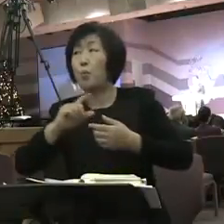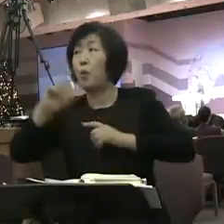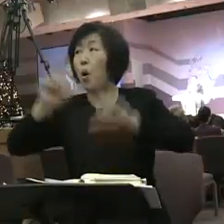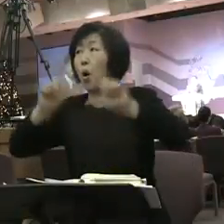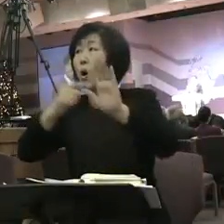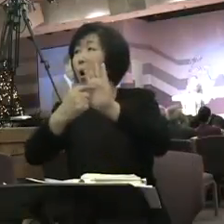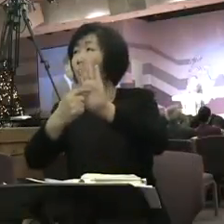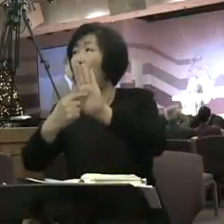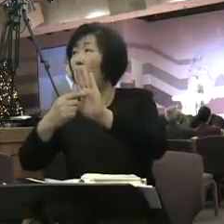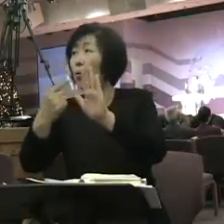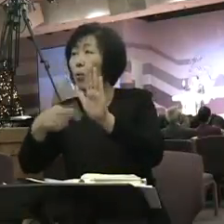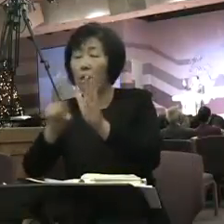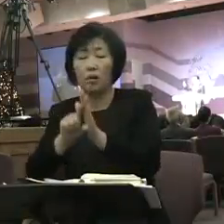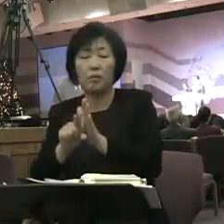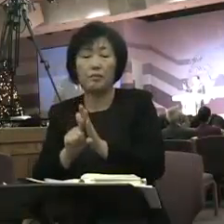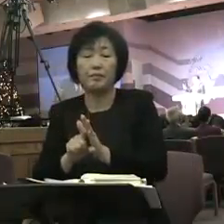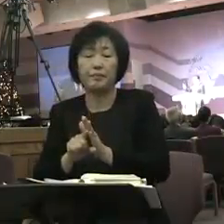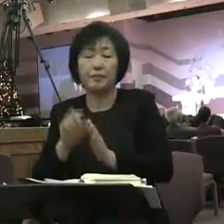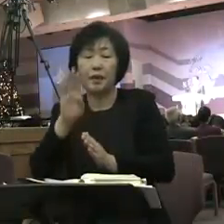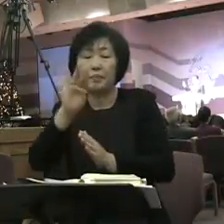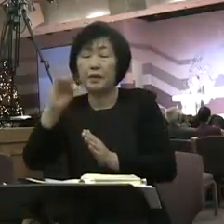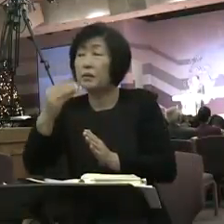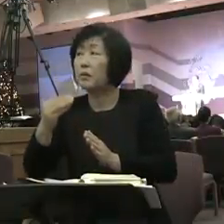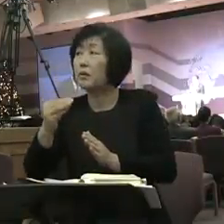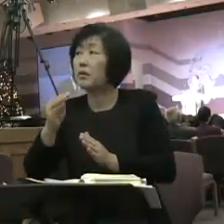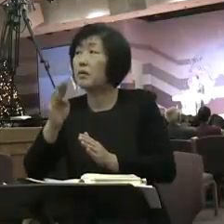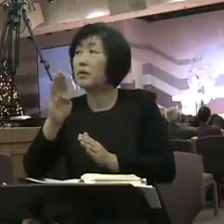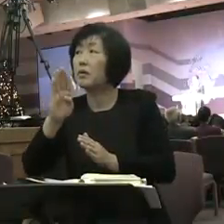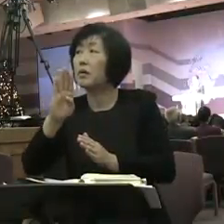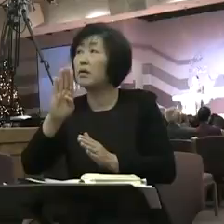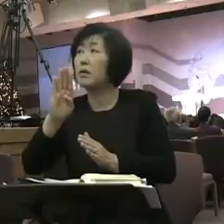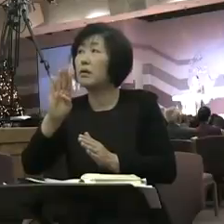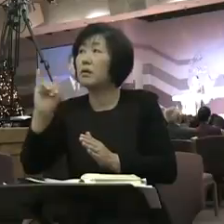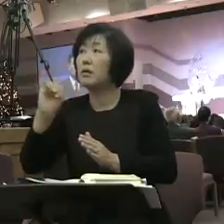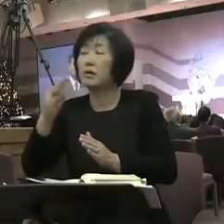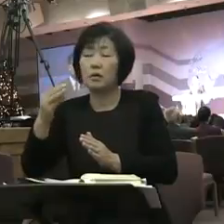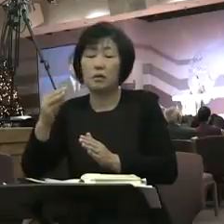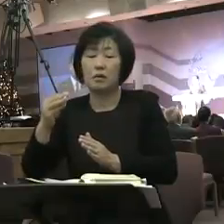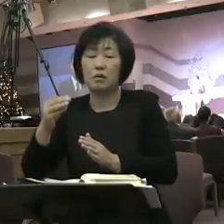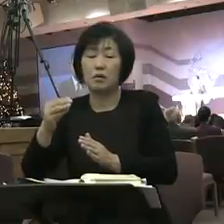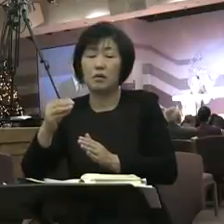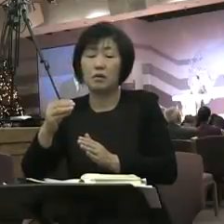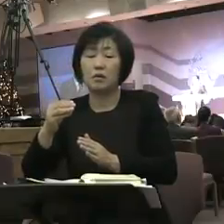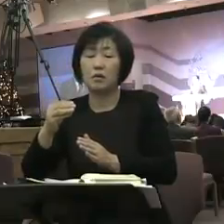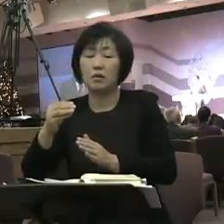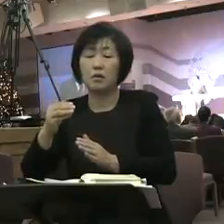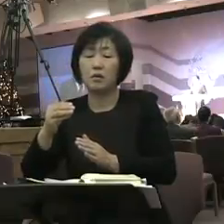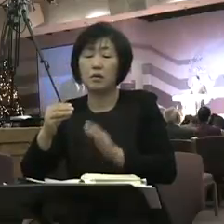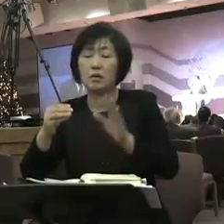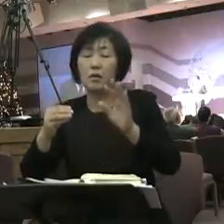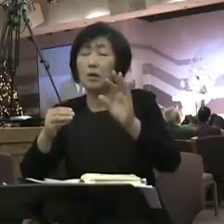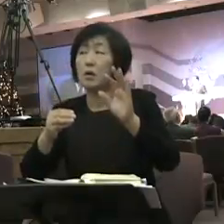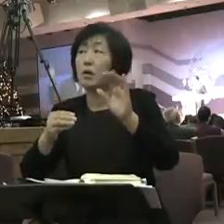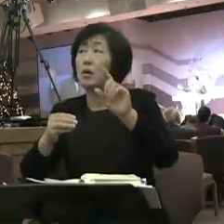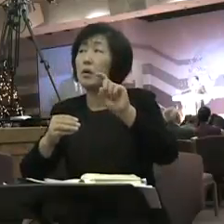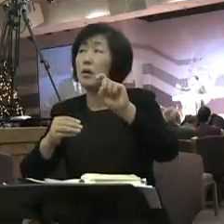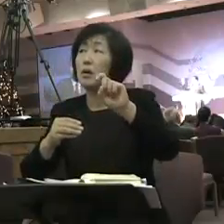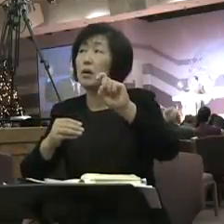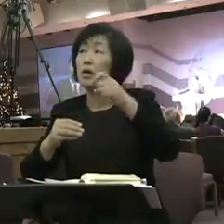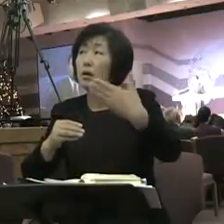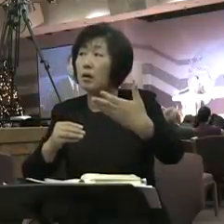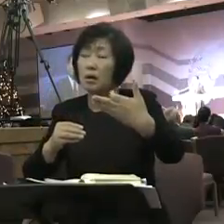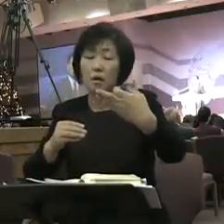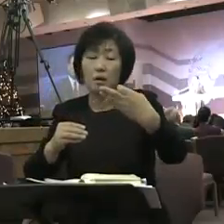바울은 빌립보서에서 14번에 걸쳐서 기쁨에 대해서 얘기한 글을 오게 가도 그가 아무리